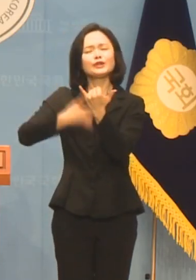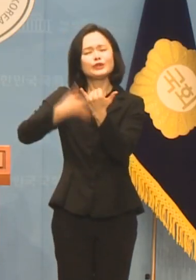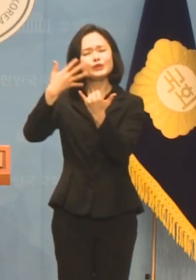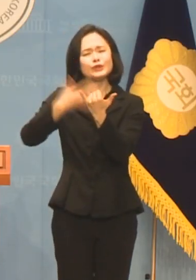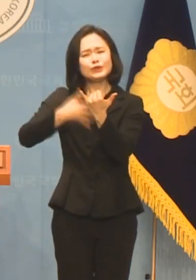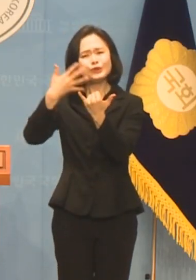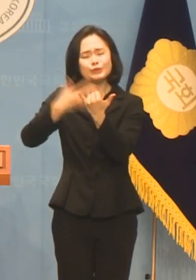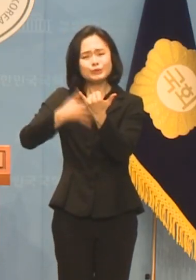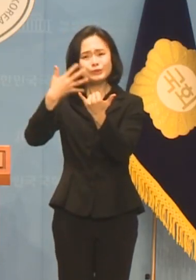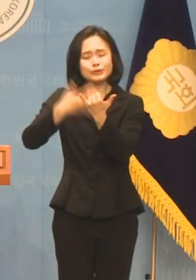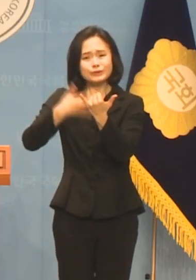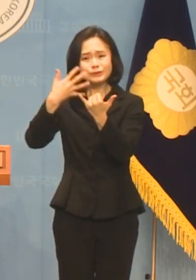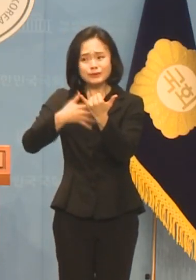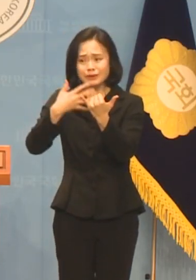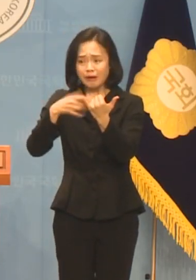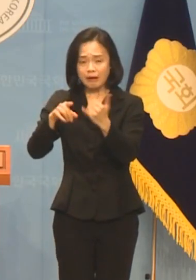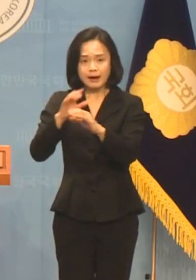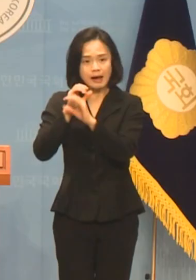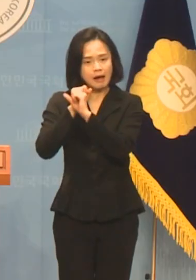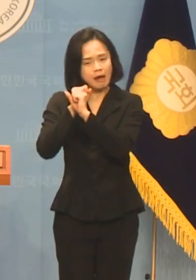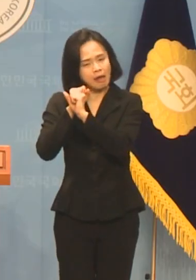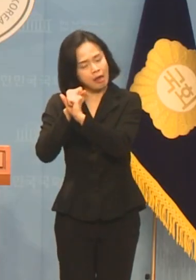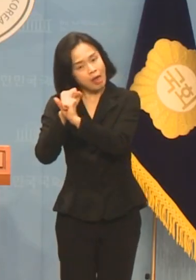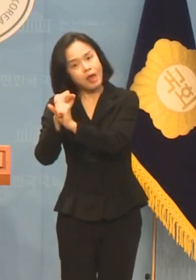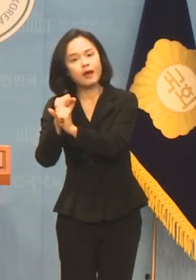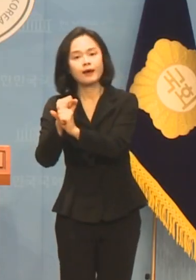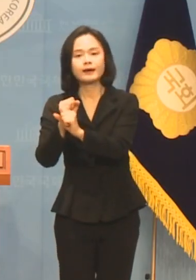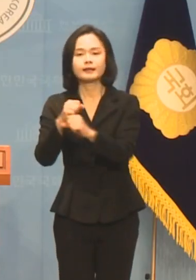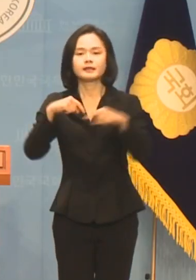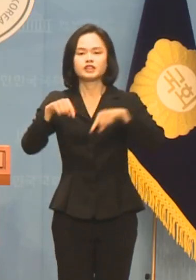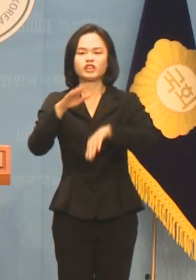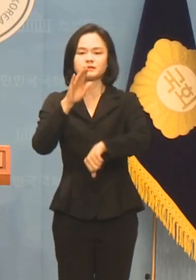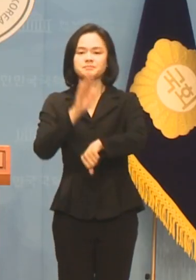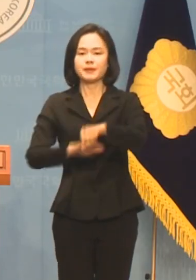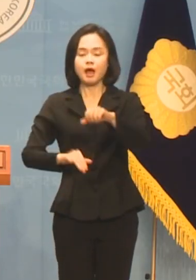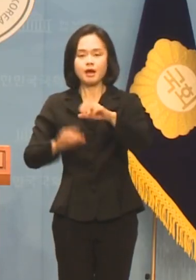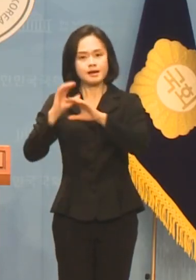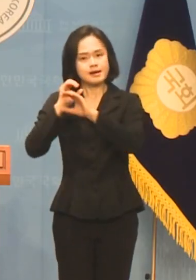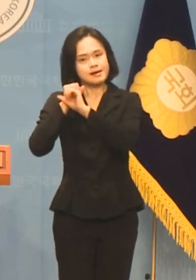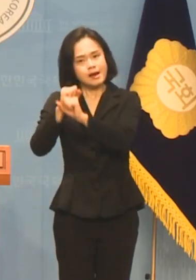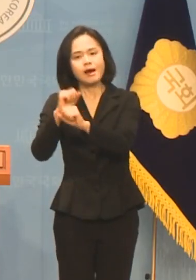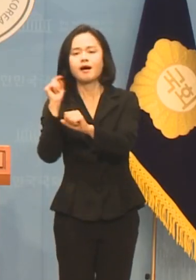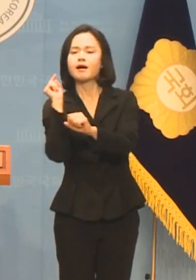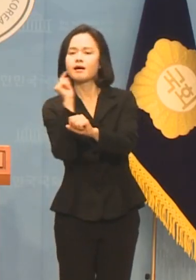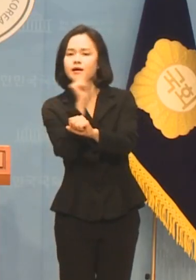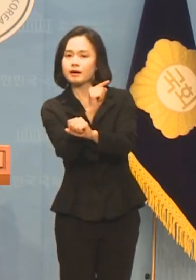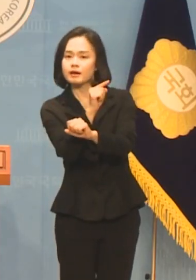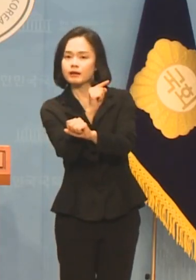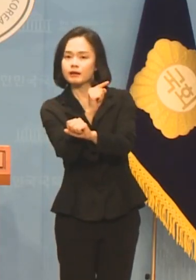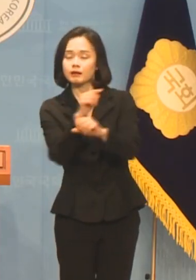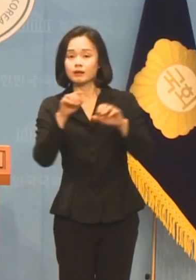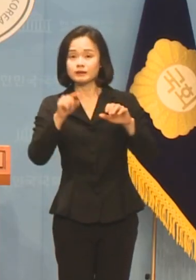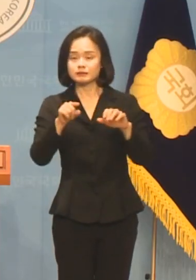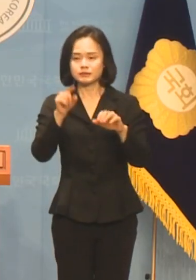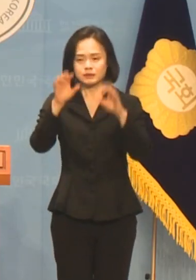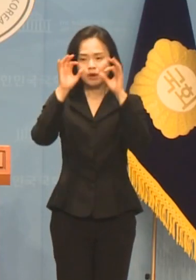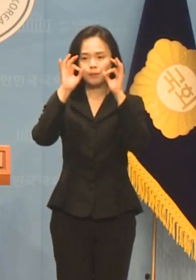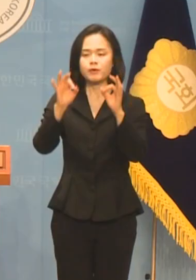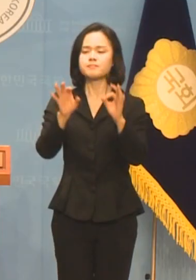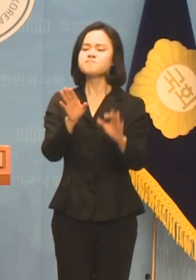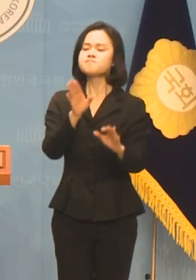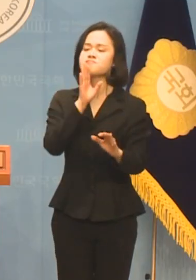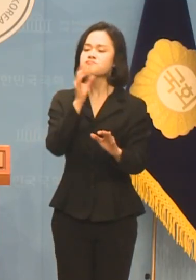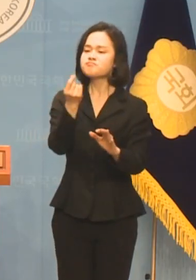부정선거설에 진심으로 동의했다는 점입니다. 동의하는 정도가 아니라 굳게 믿고 지금 겪고 있는 모든